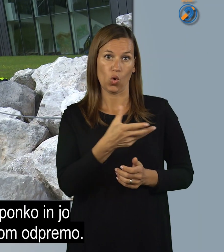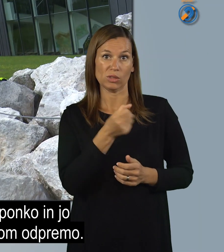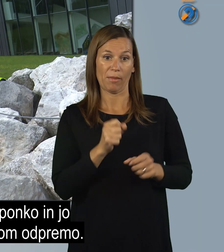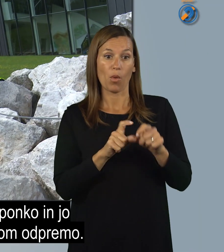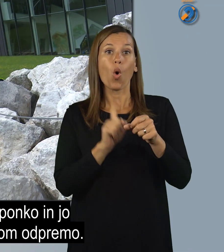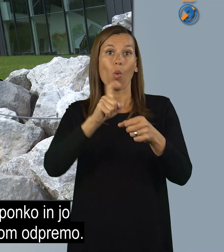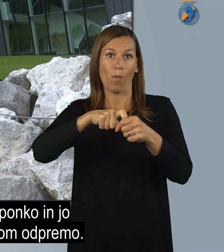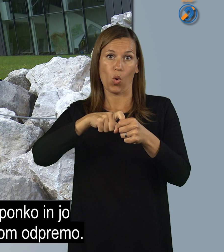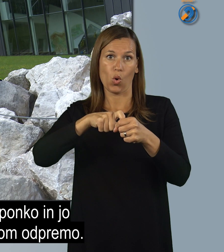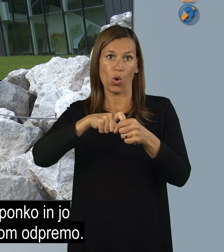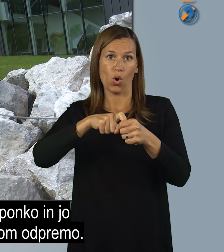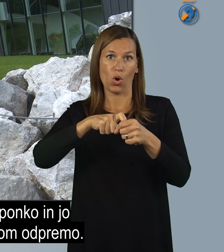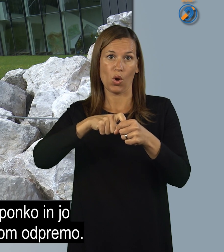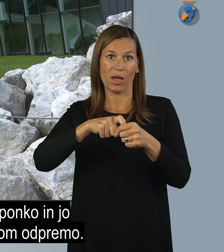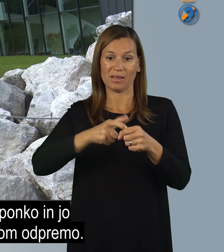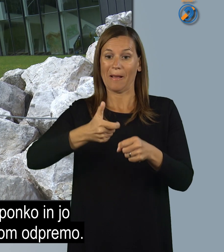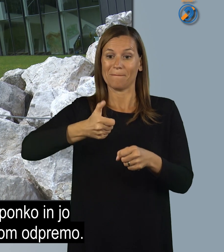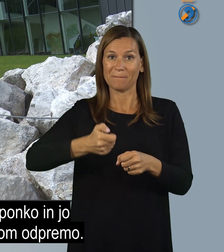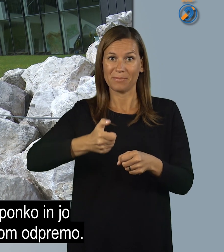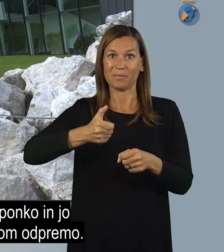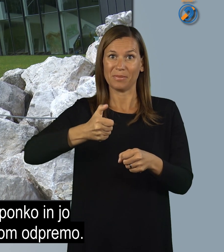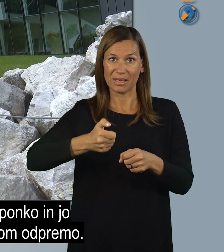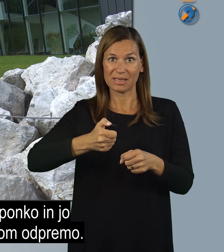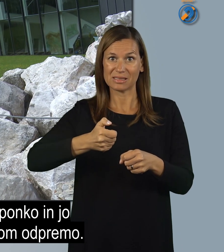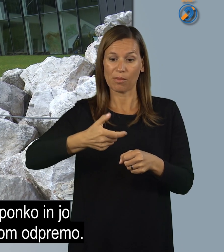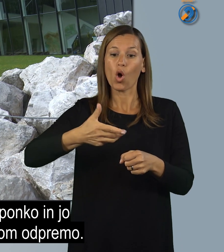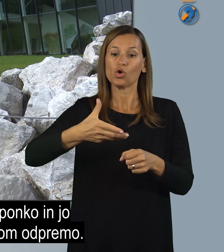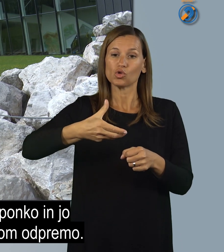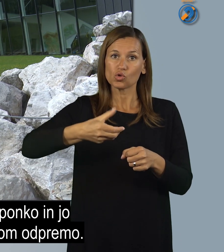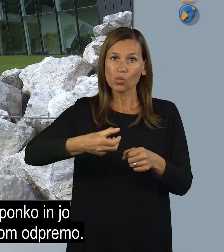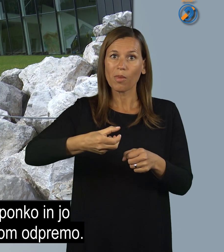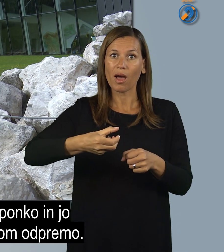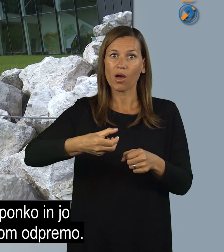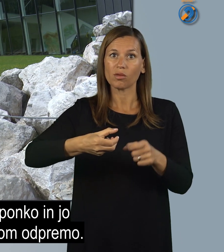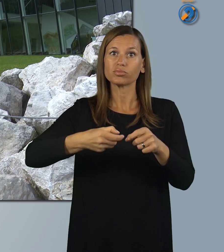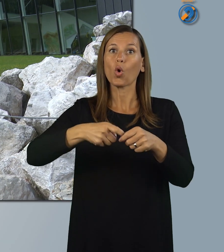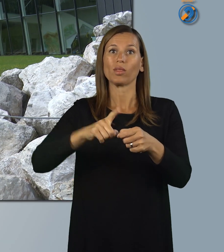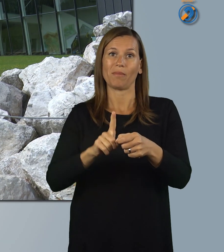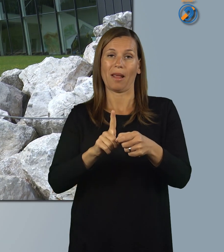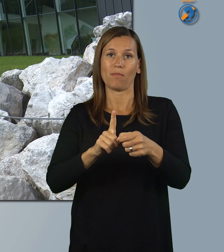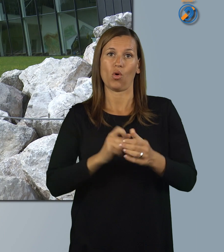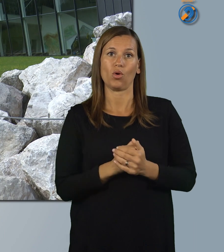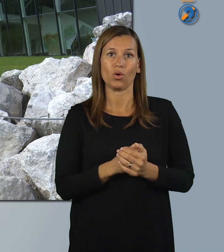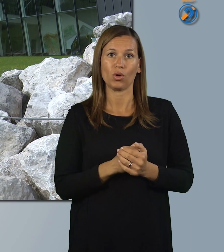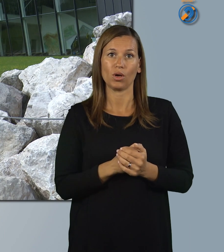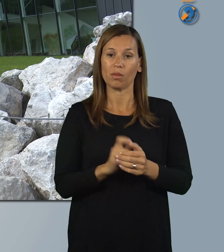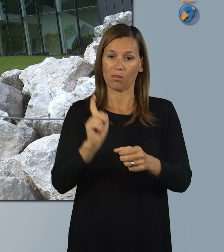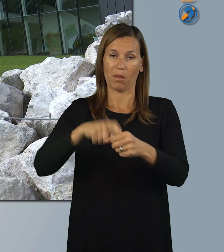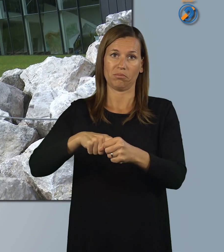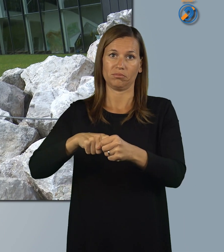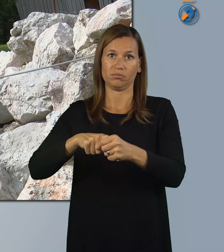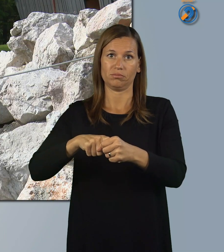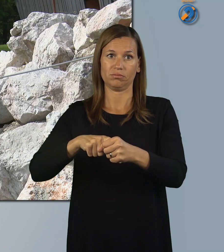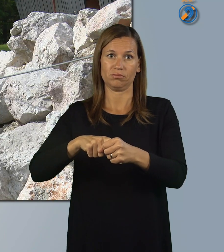Vzamemo to uponko in pritisnemo z dlanjo in s prstom odpremo uponko. In gre